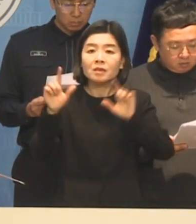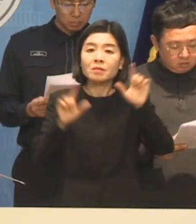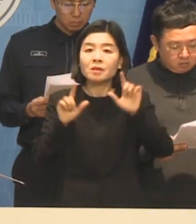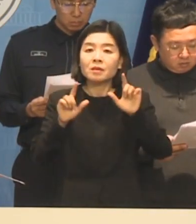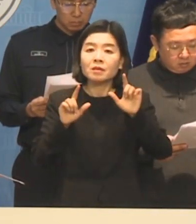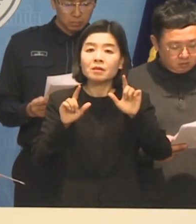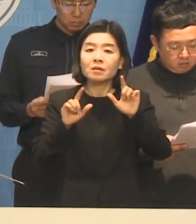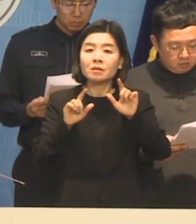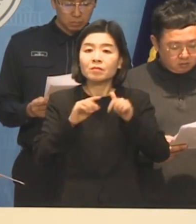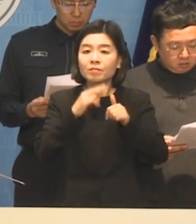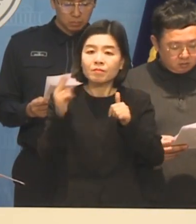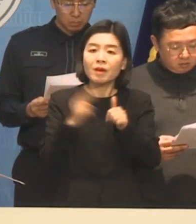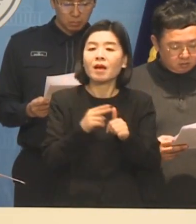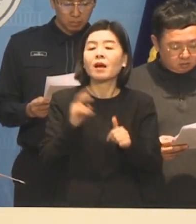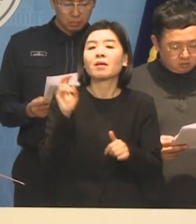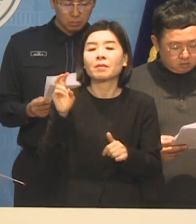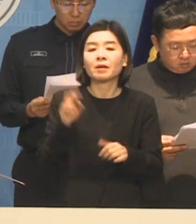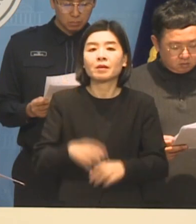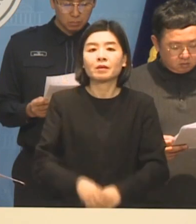우리 노동조합은